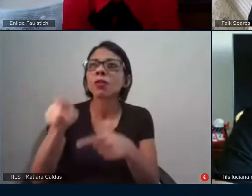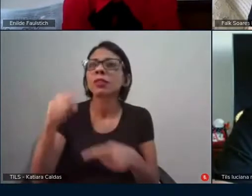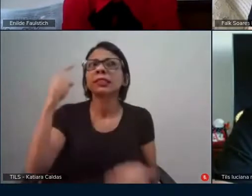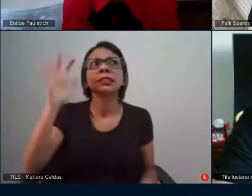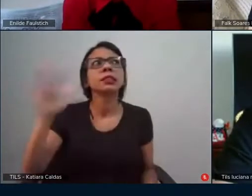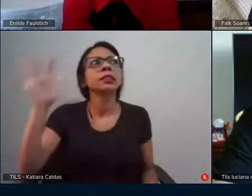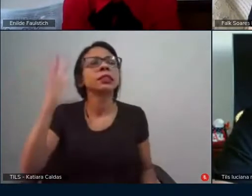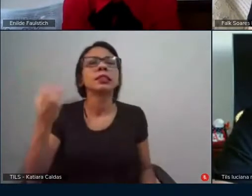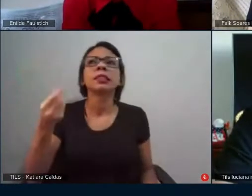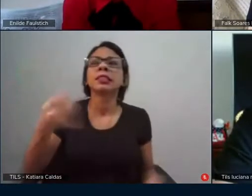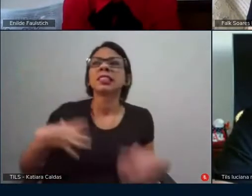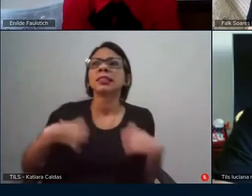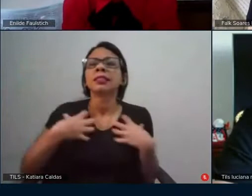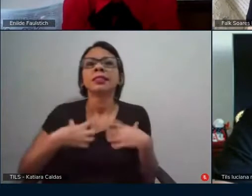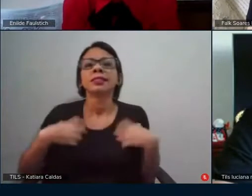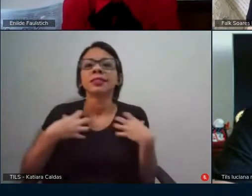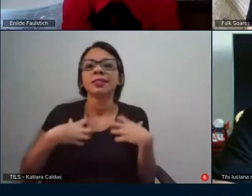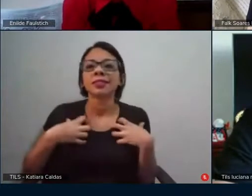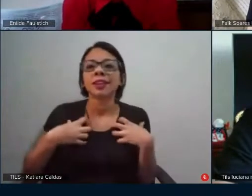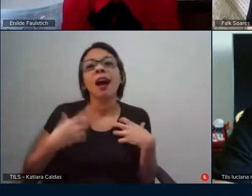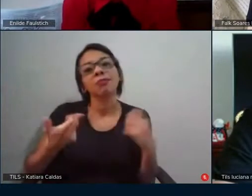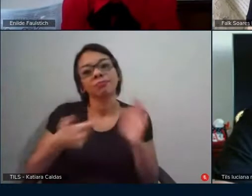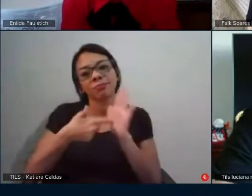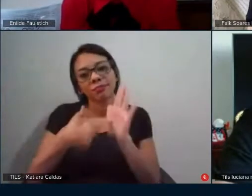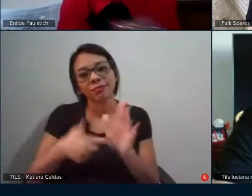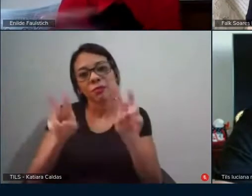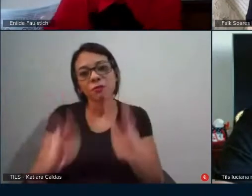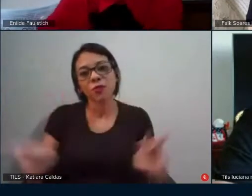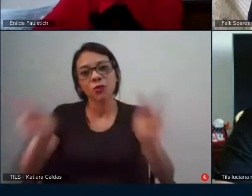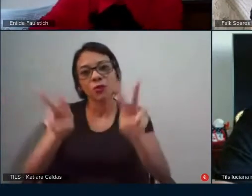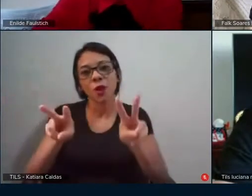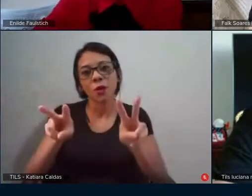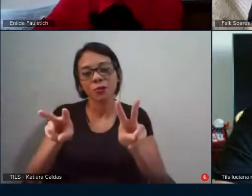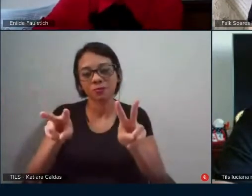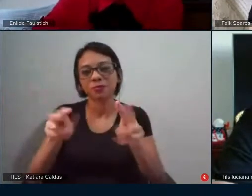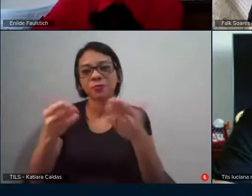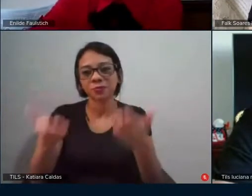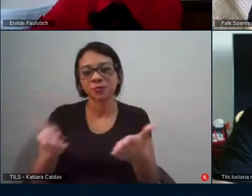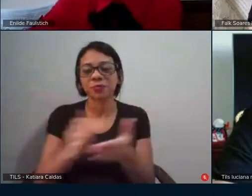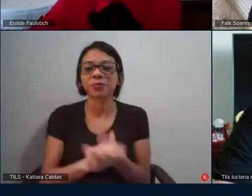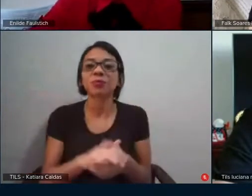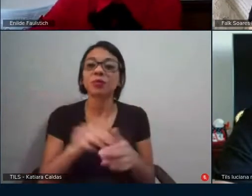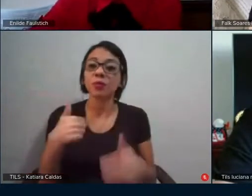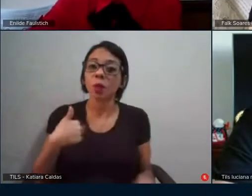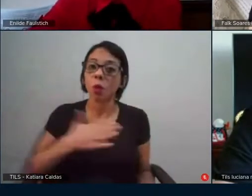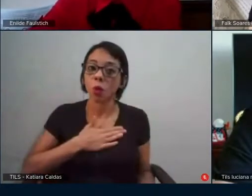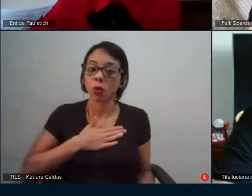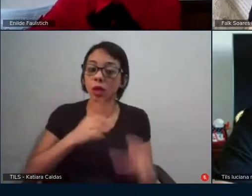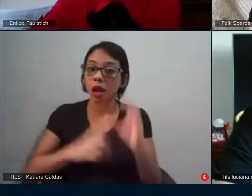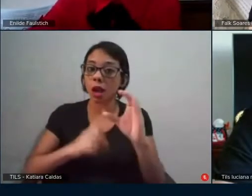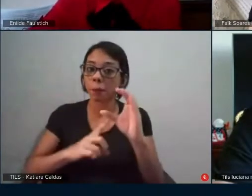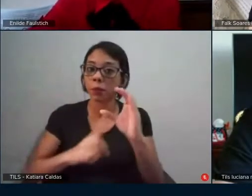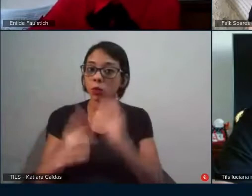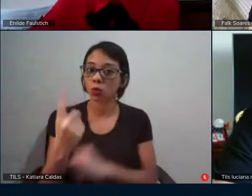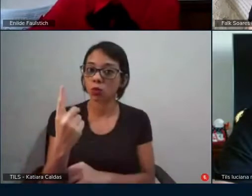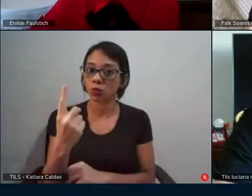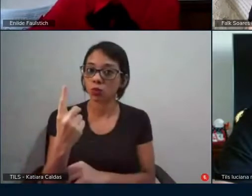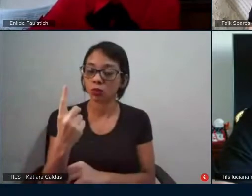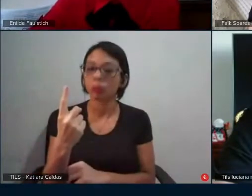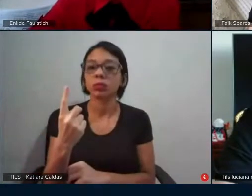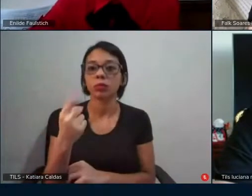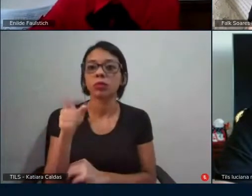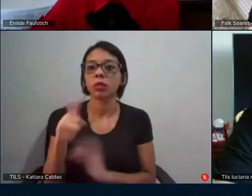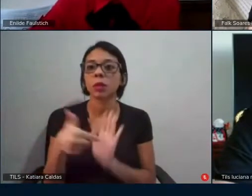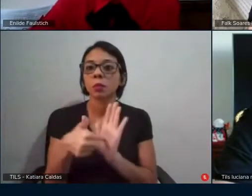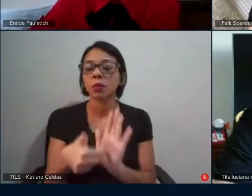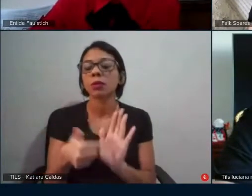fez pensar, você trouxe um aspecto visual. Então, eu gostaria que no capítulo 1, que você